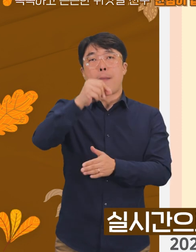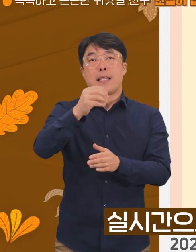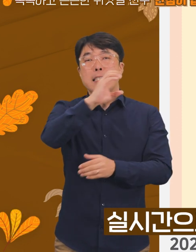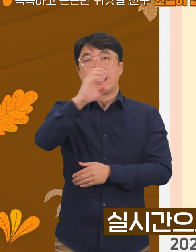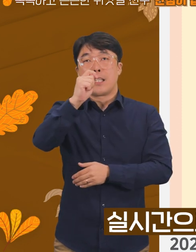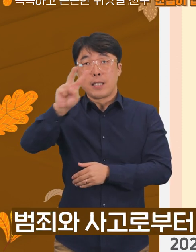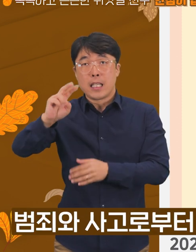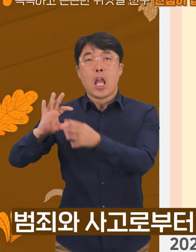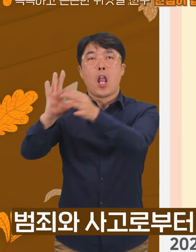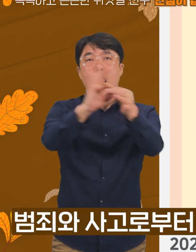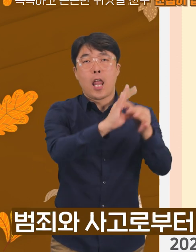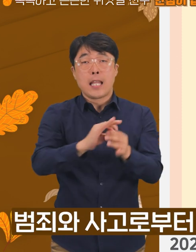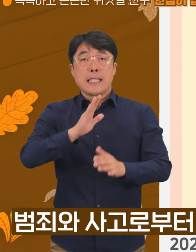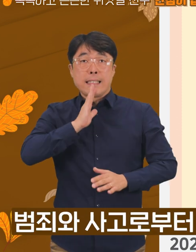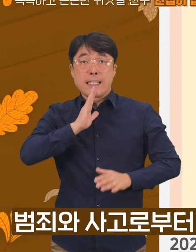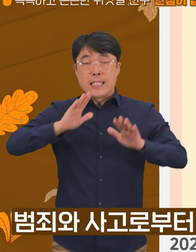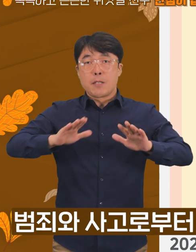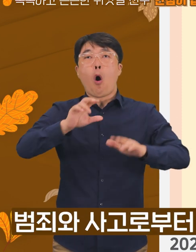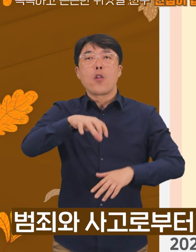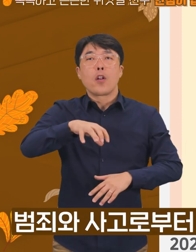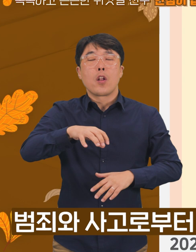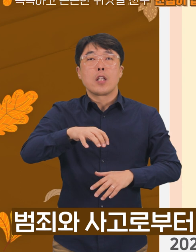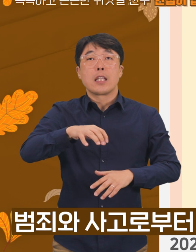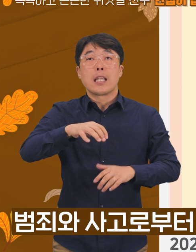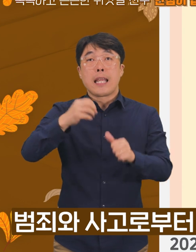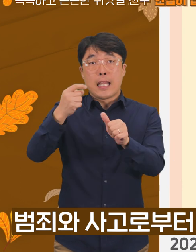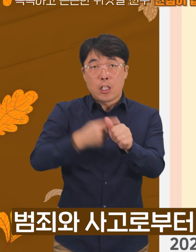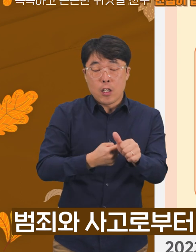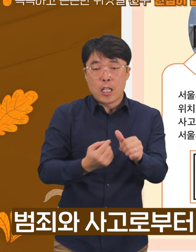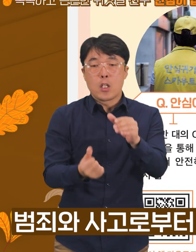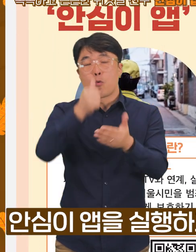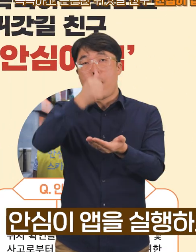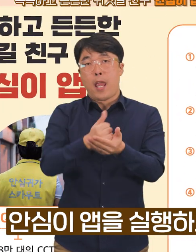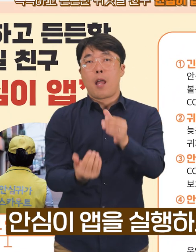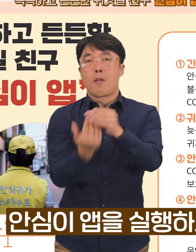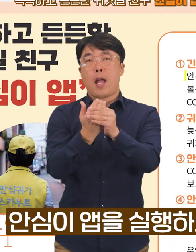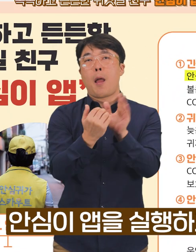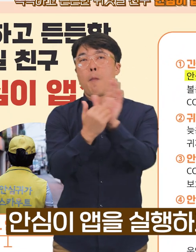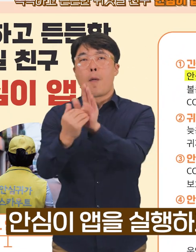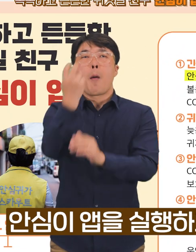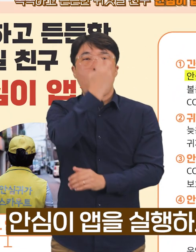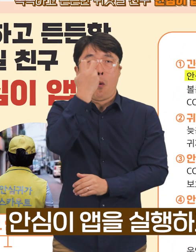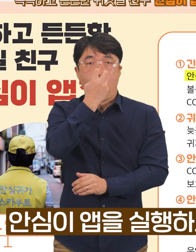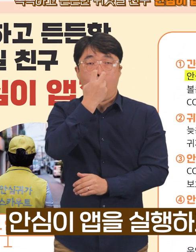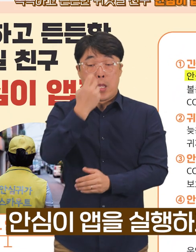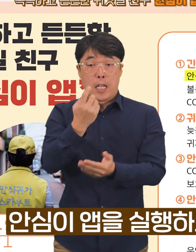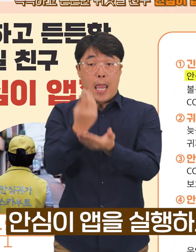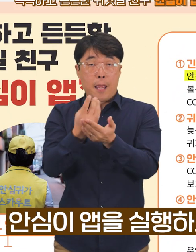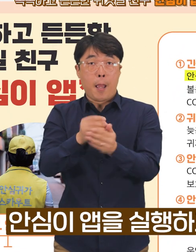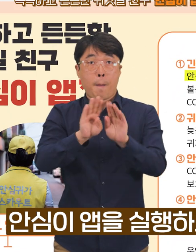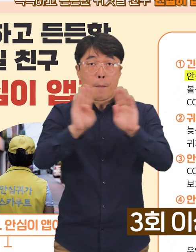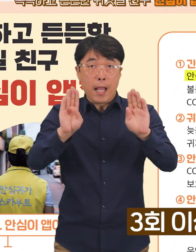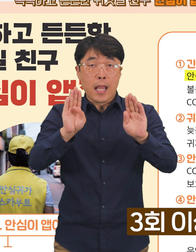실시간으로 위치를 확인해서 범죄와 사고로부터 시민을 안전하게 보호합니다. 안심이 앱을 실행하고 긴급신고